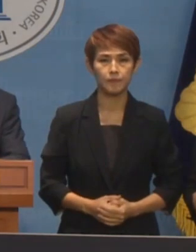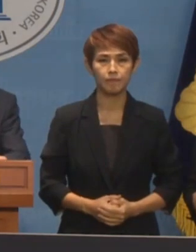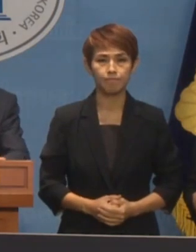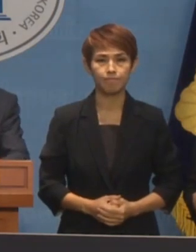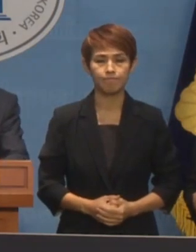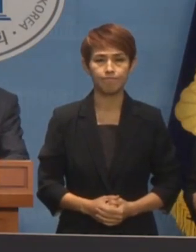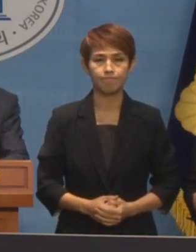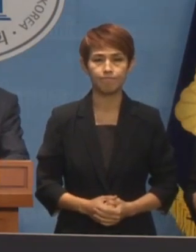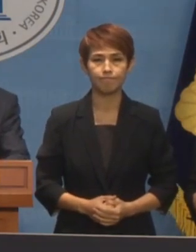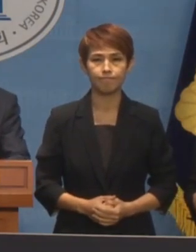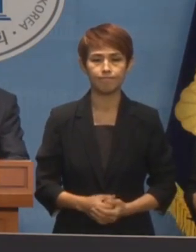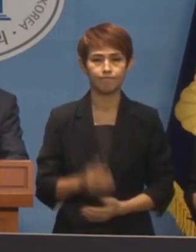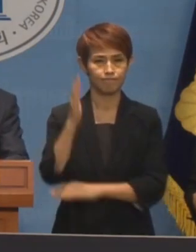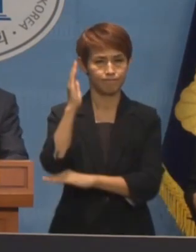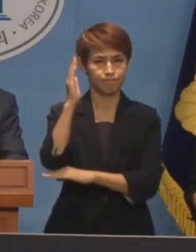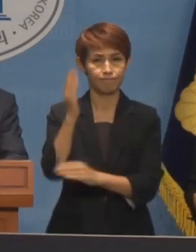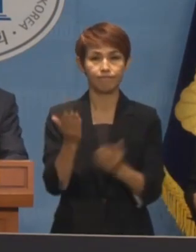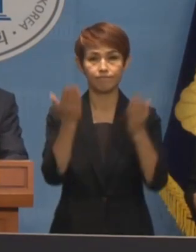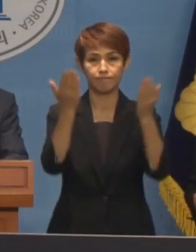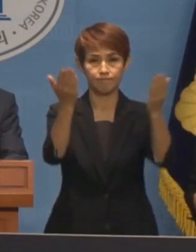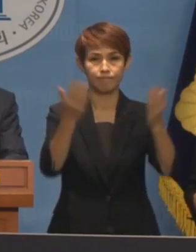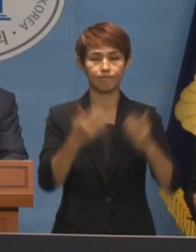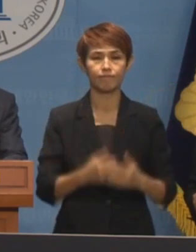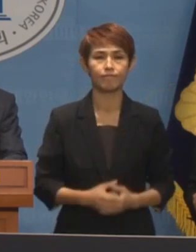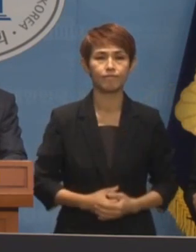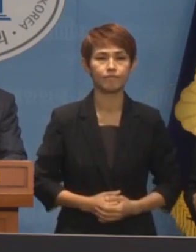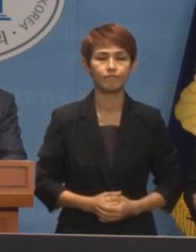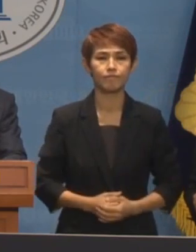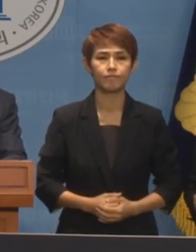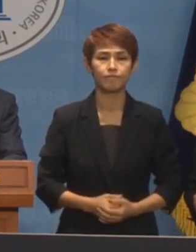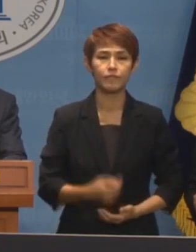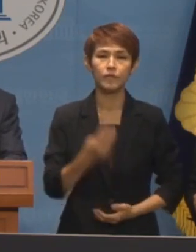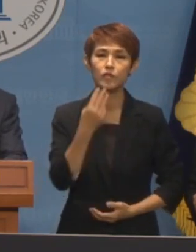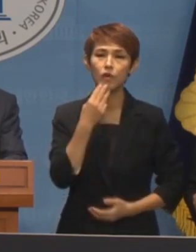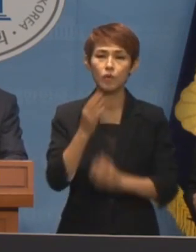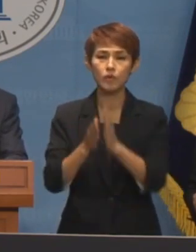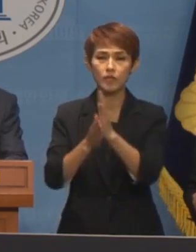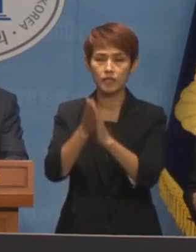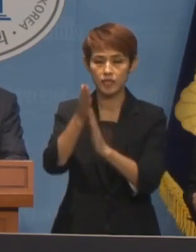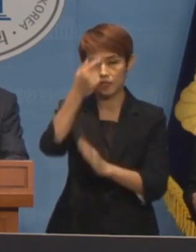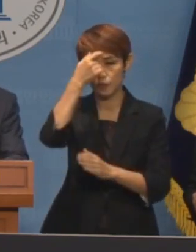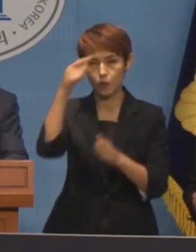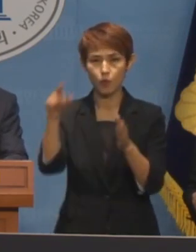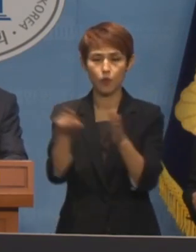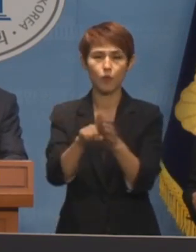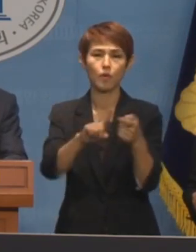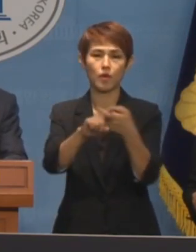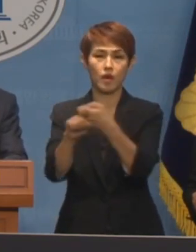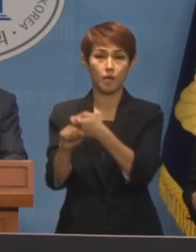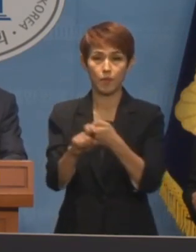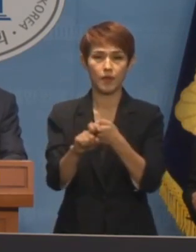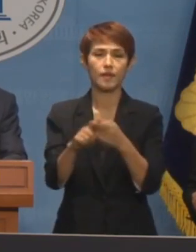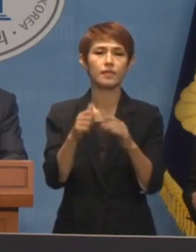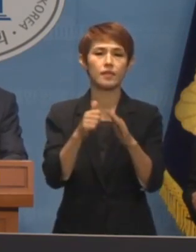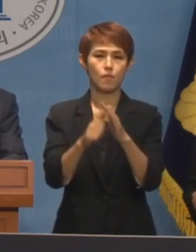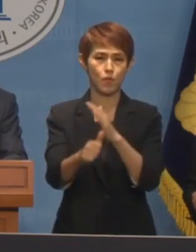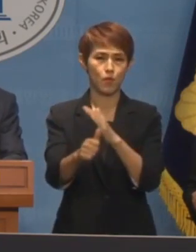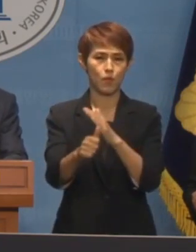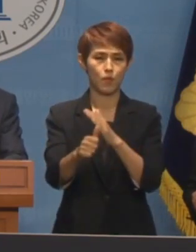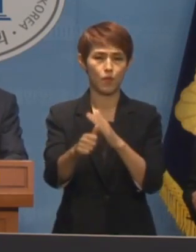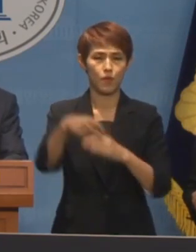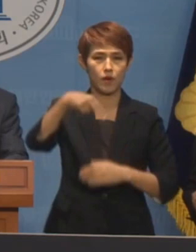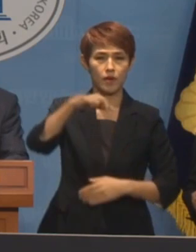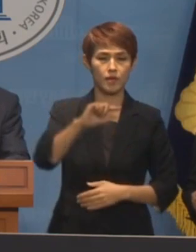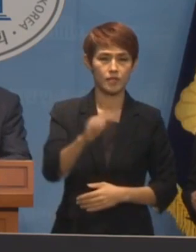모두 발언부터 시작하겠습니다. 서울시 기독교 총연합회 대표회장